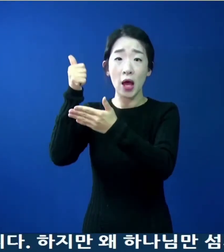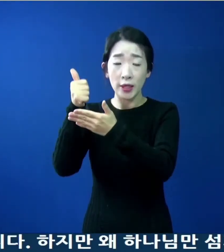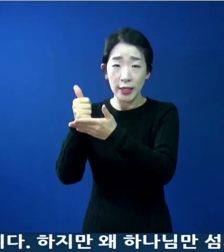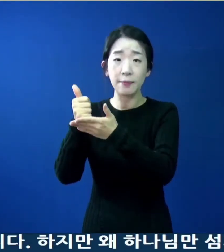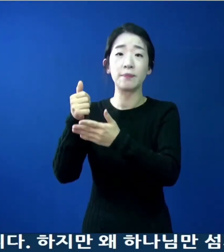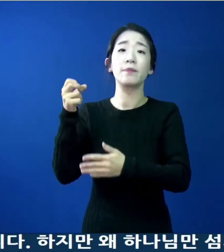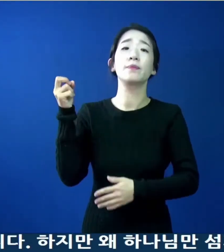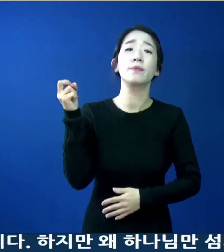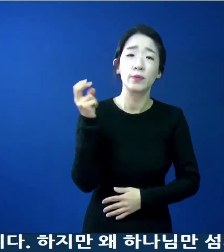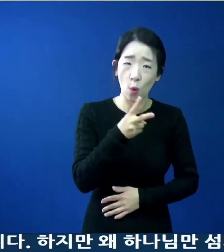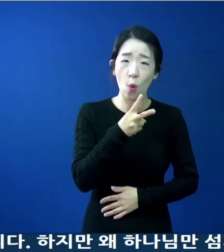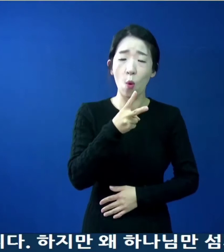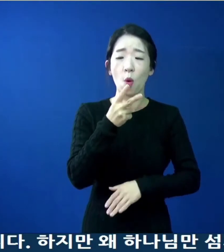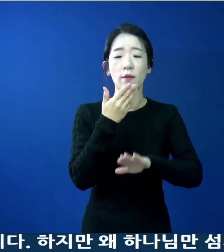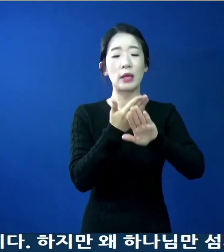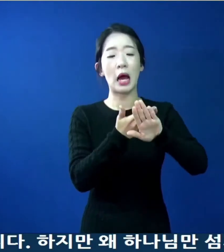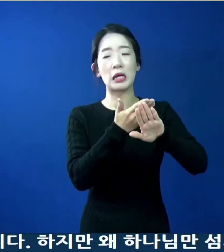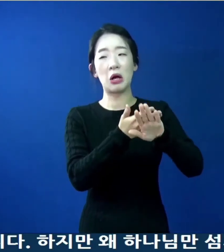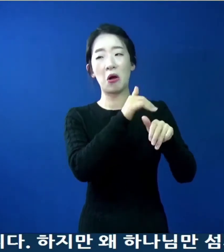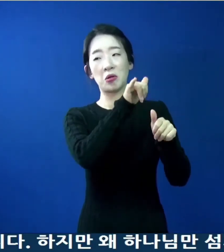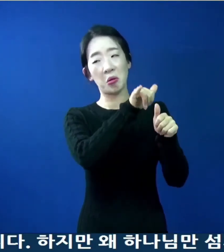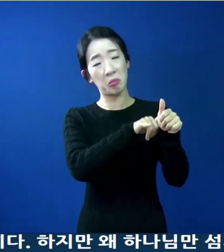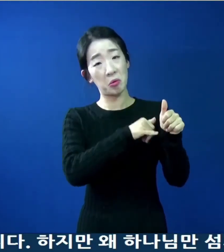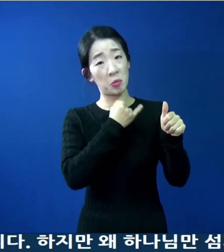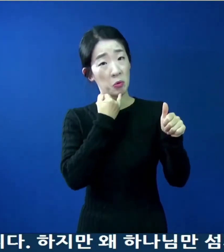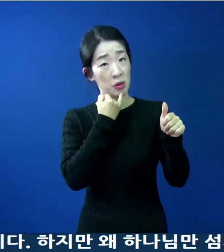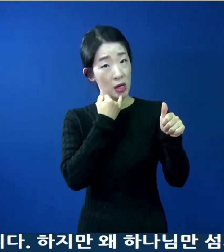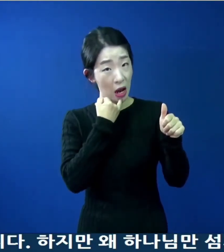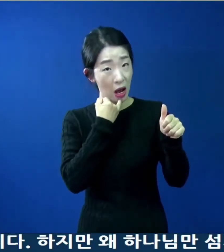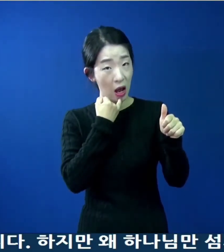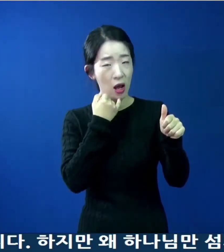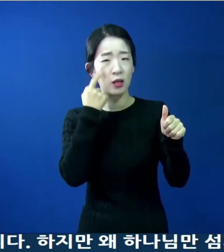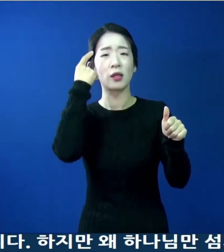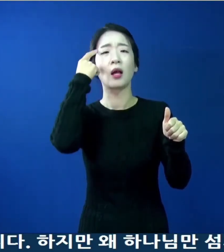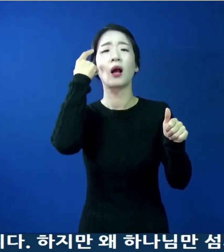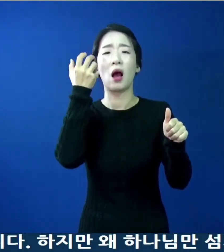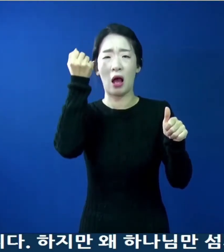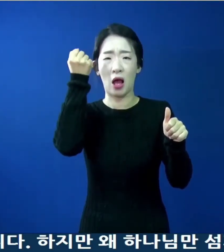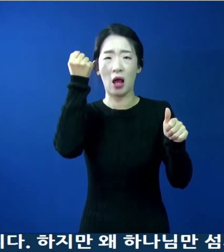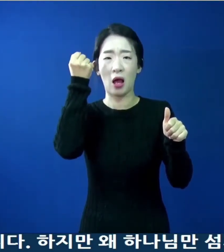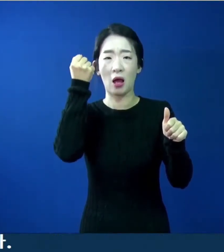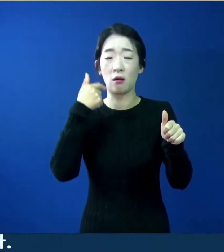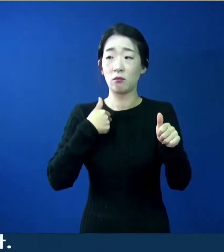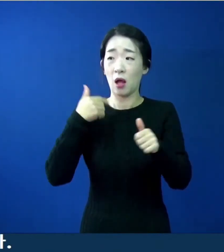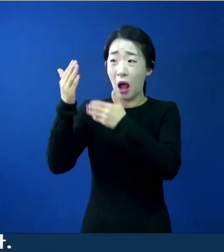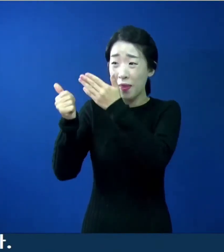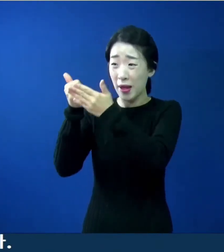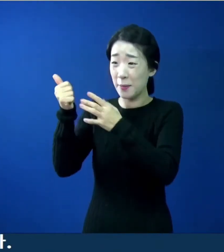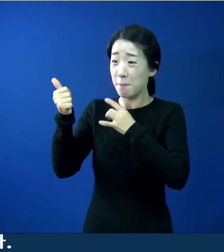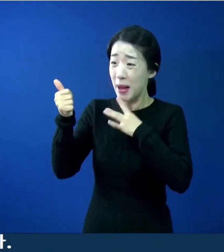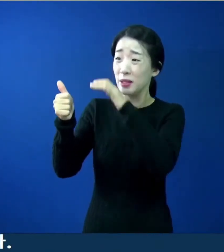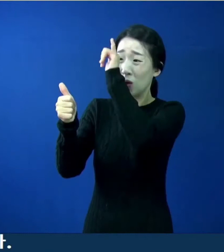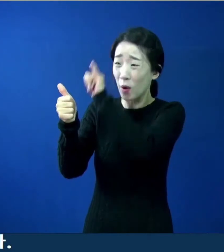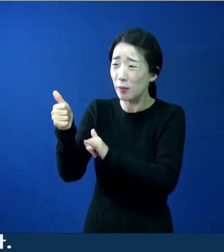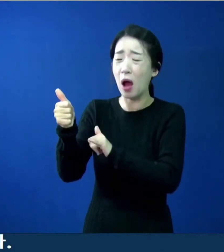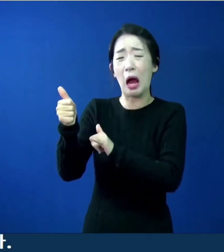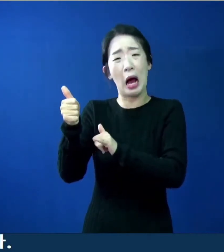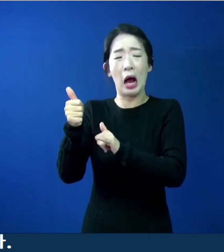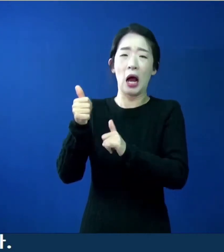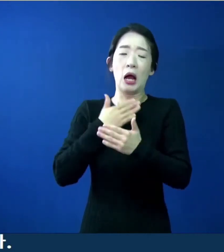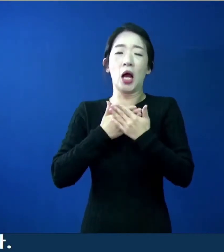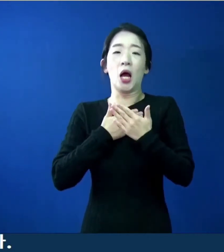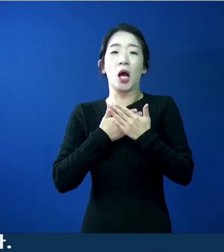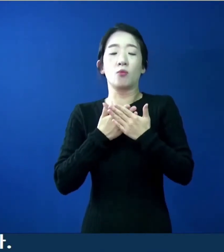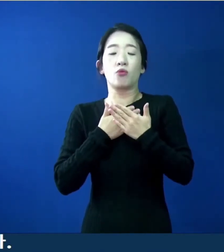다른 것들도 섬기지. 하나님만 섬겨갔었고 안 될 것 같은 불안감도 우리에게 가끔씩